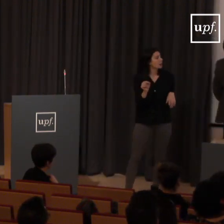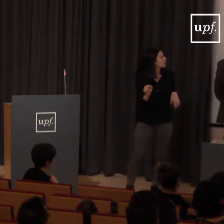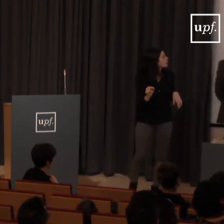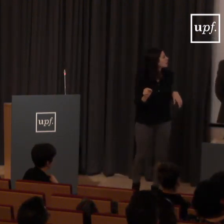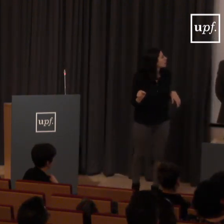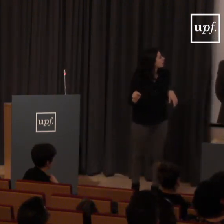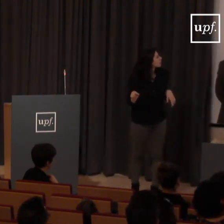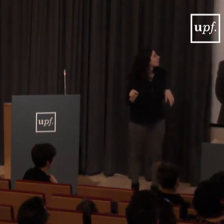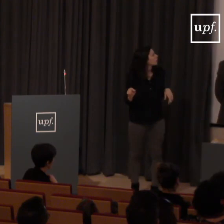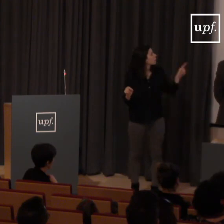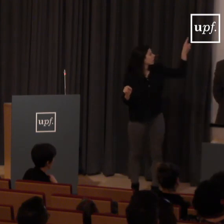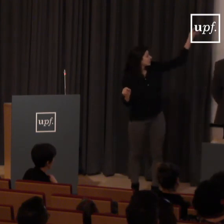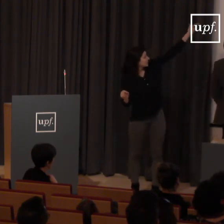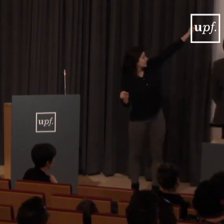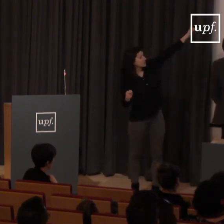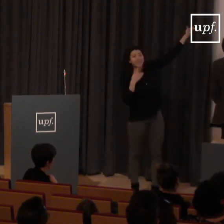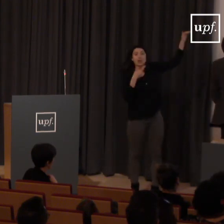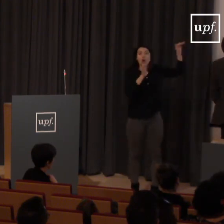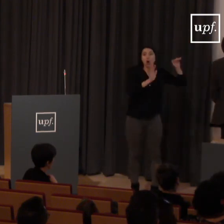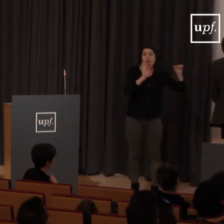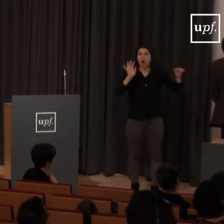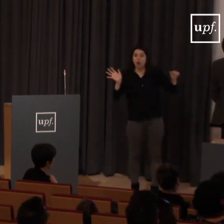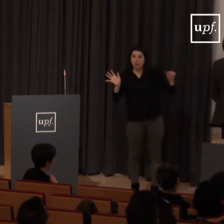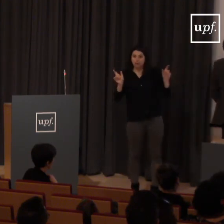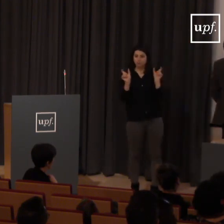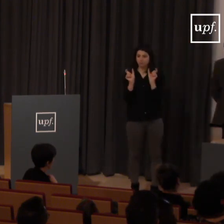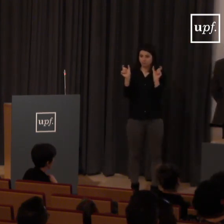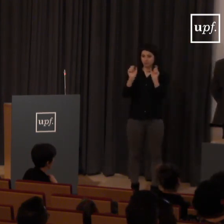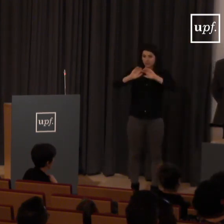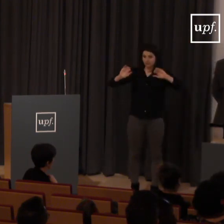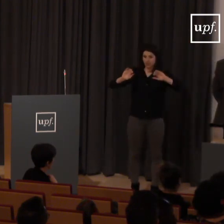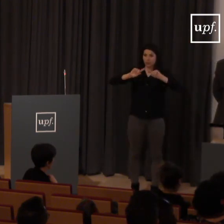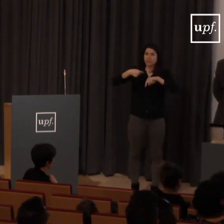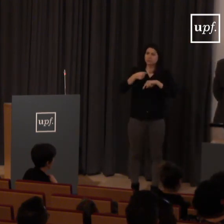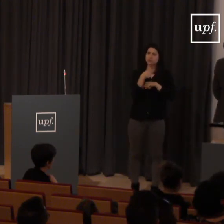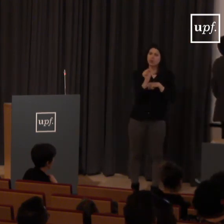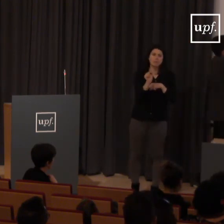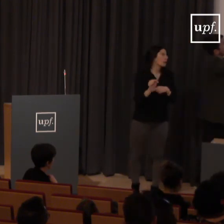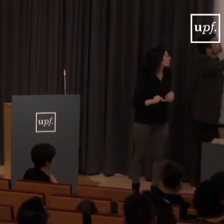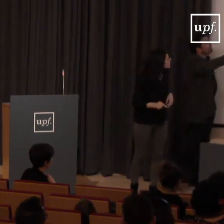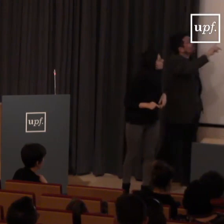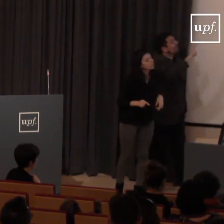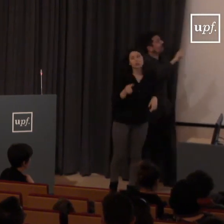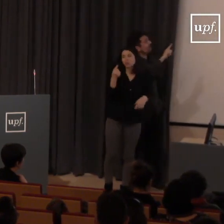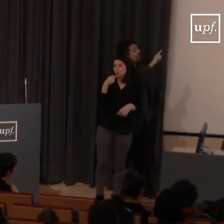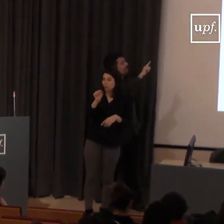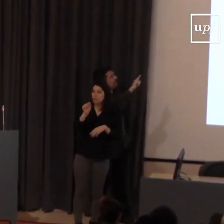esto es por la ola ¿vale? hay una coma entre un signo y otro y